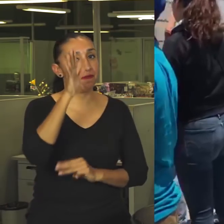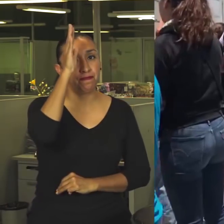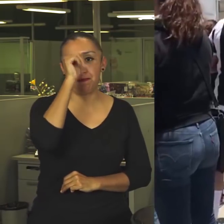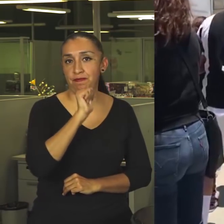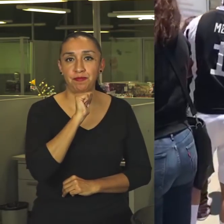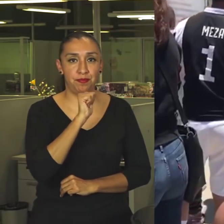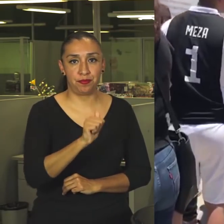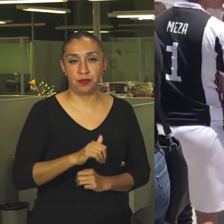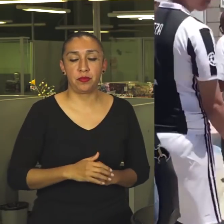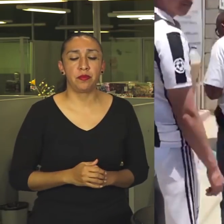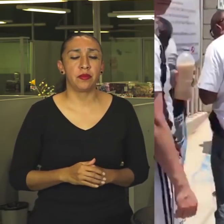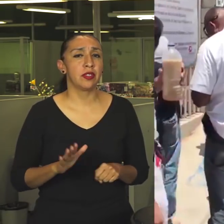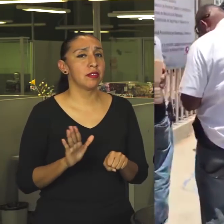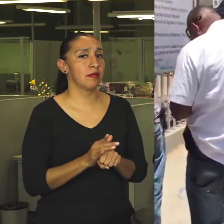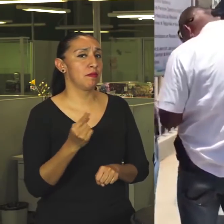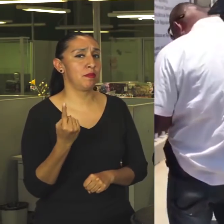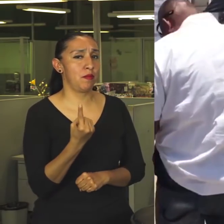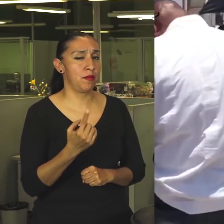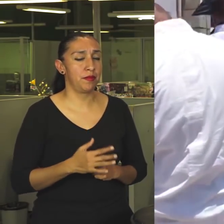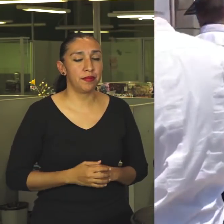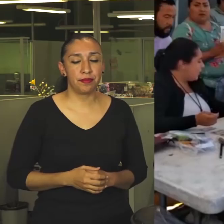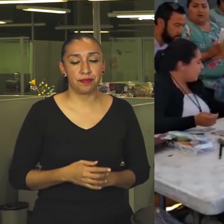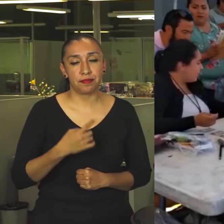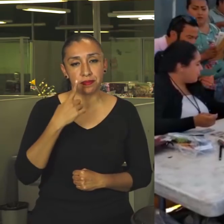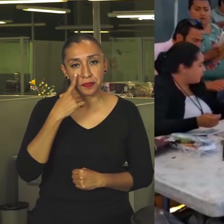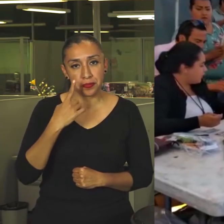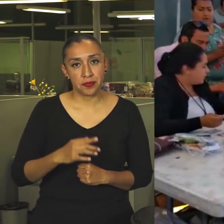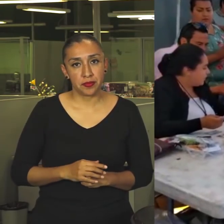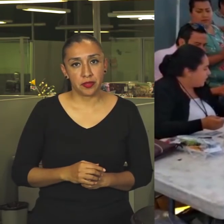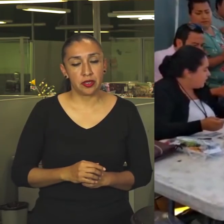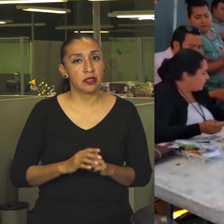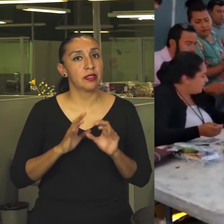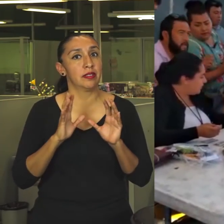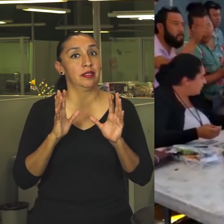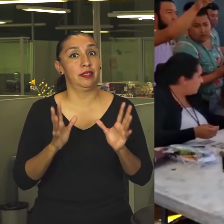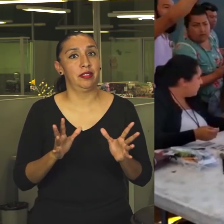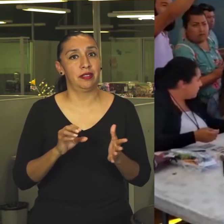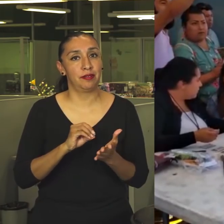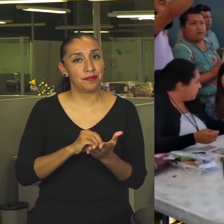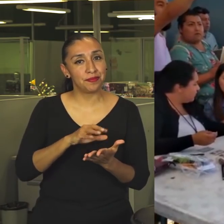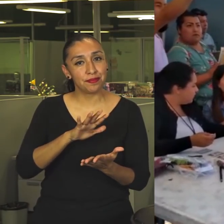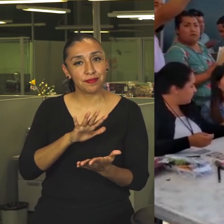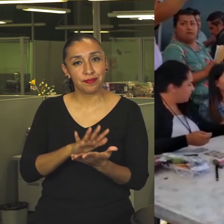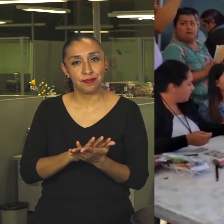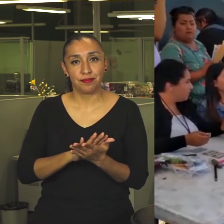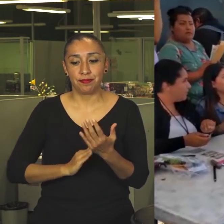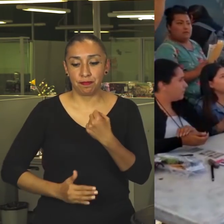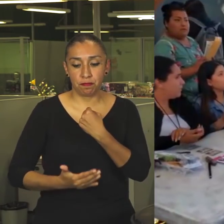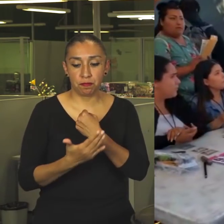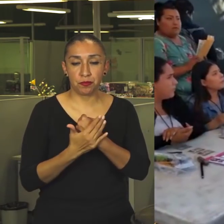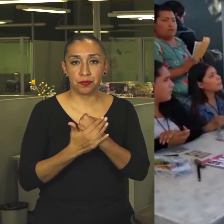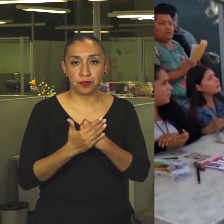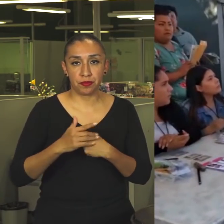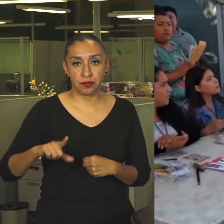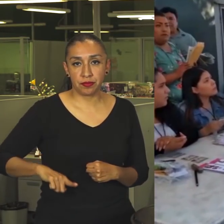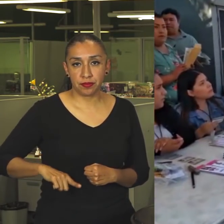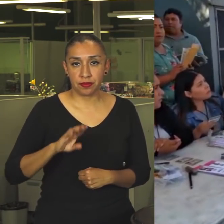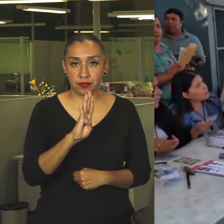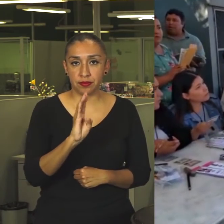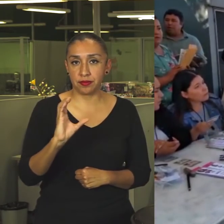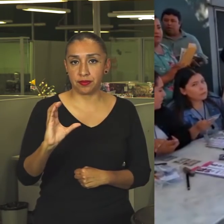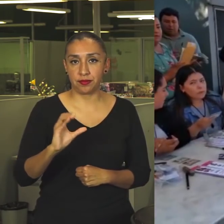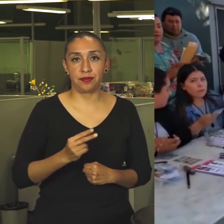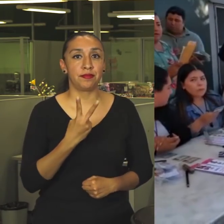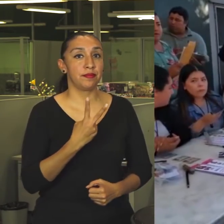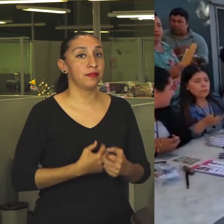decisión porque es tan importante porque ya está estaba estipulado que la próxima gubernatura en baja california iba a